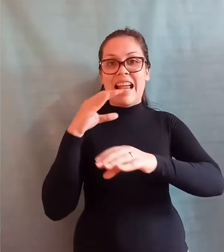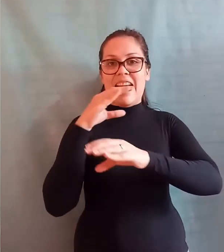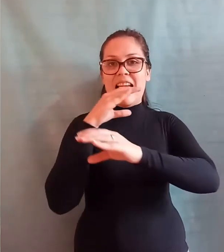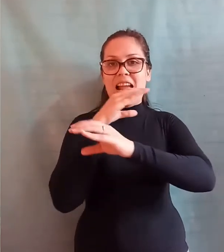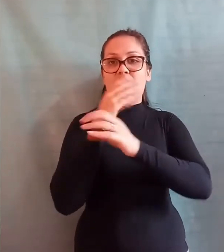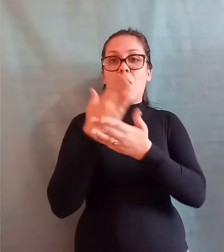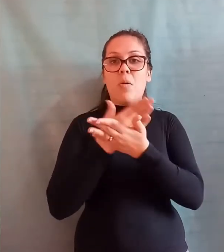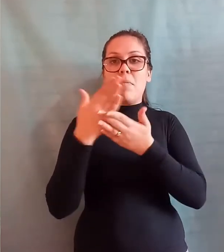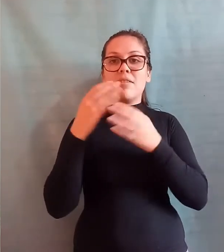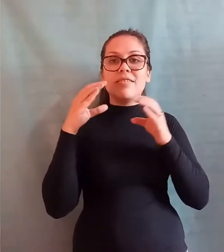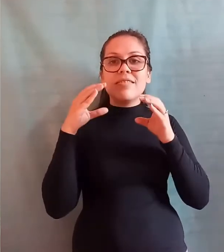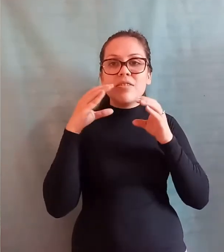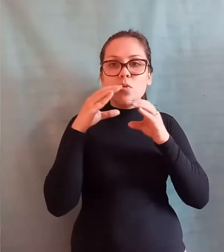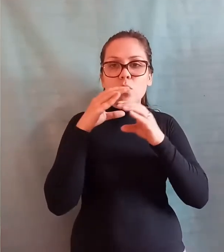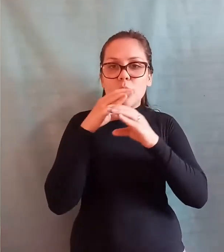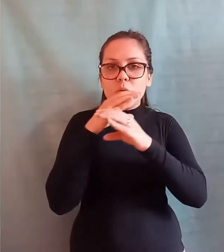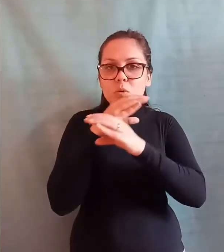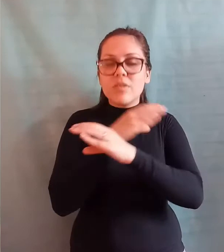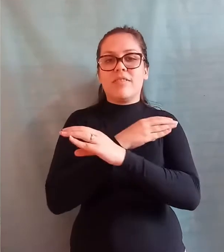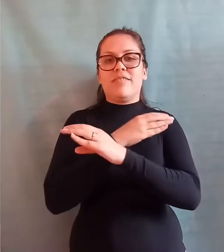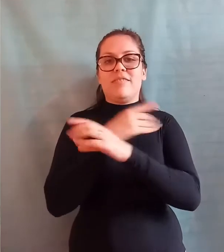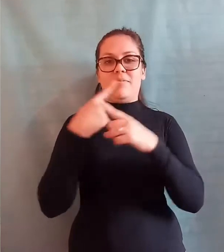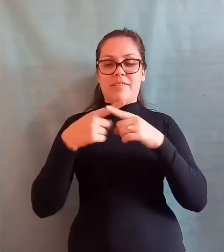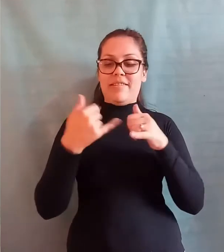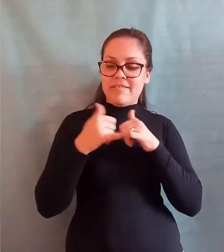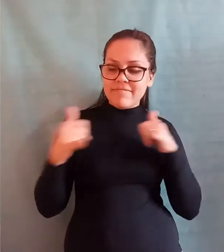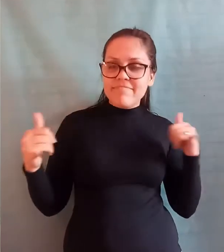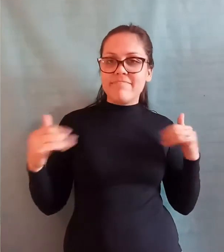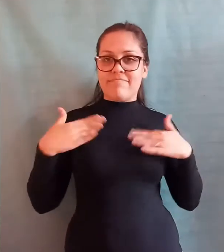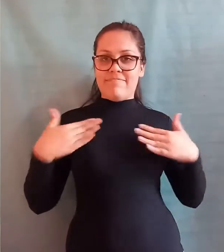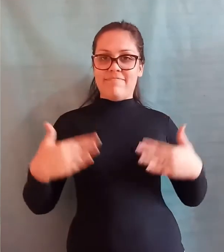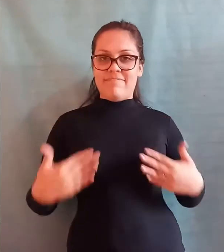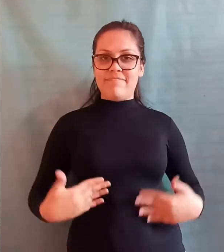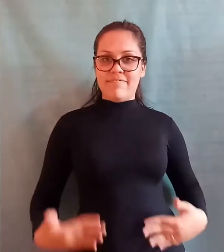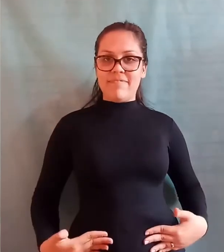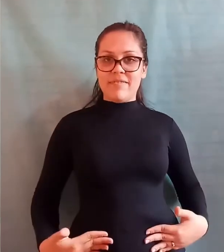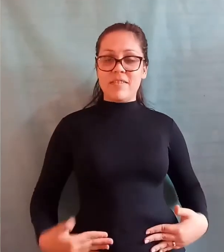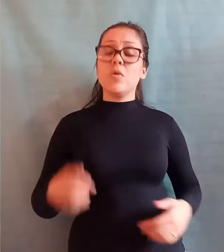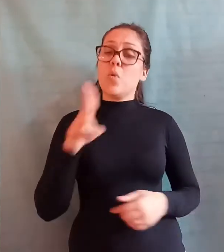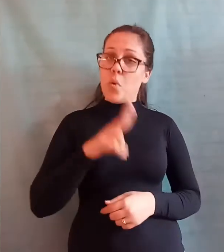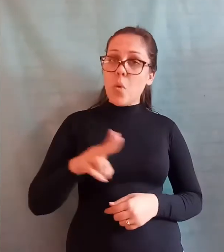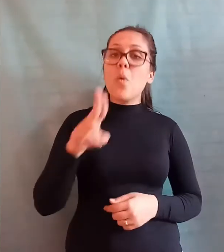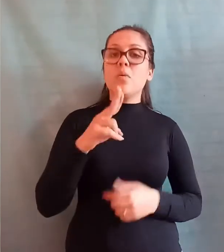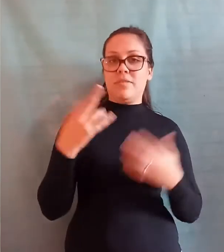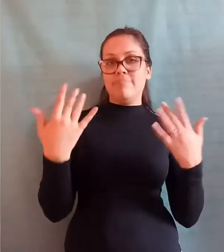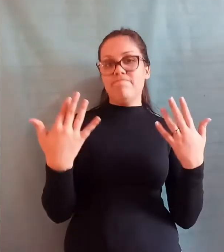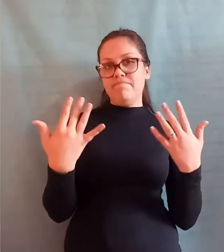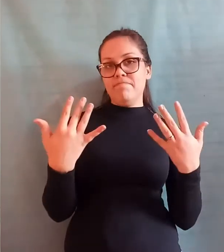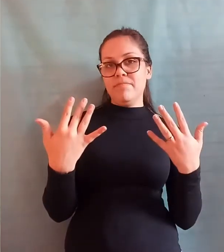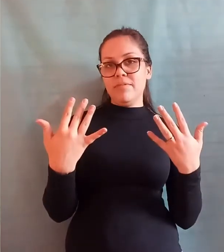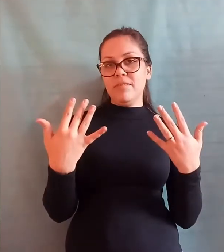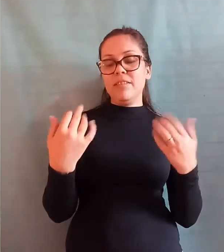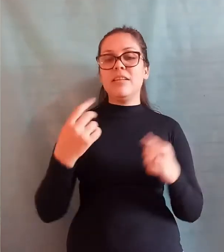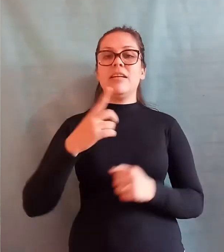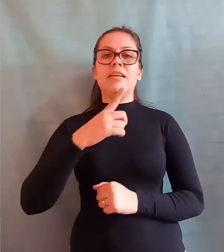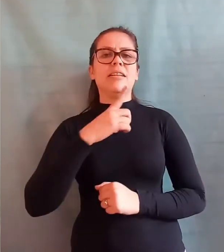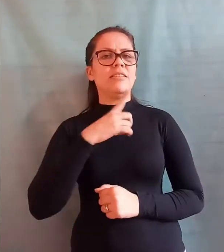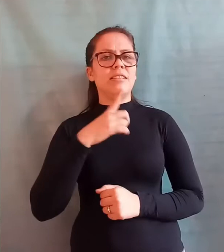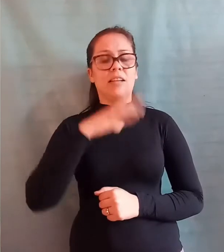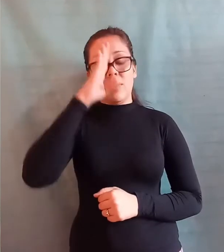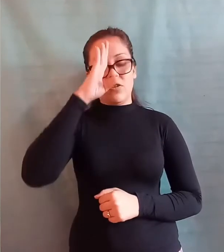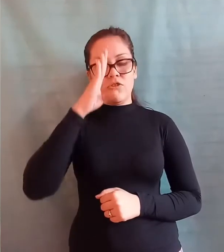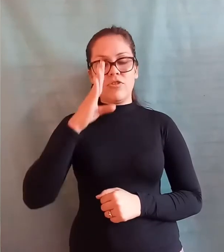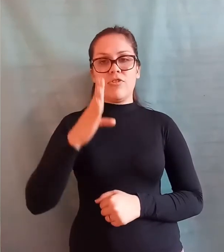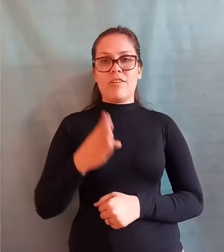vão aquecendo, porque essa energia está sendo reconduzida. Os mudras, eles fazem isso. Eles